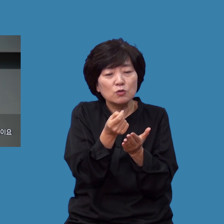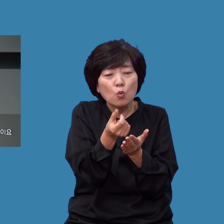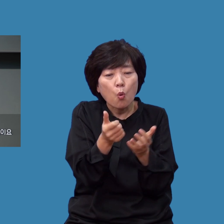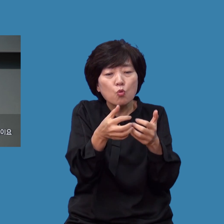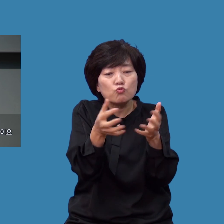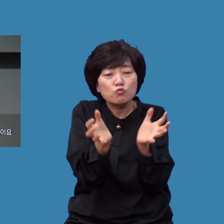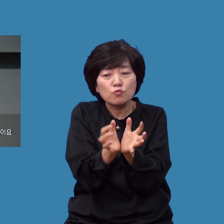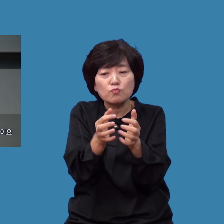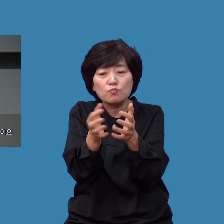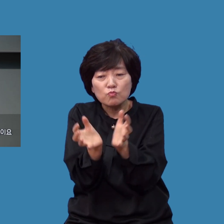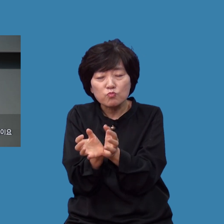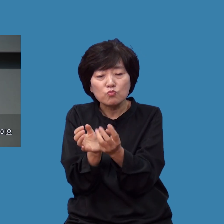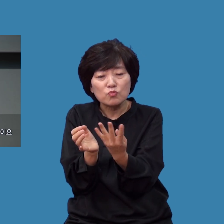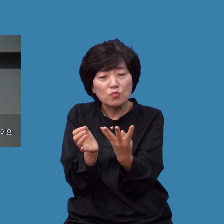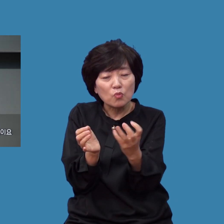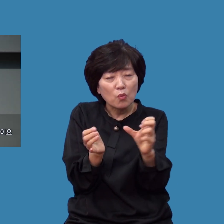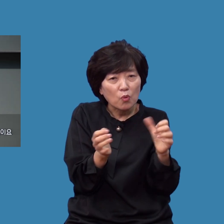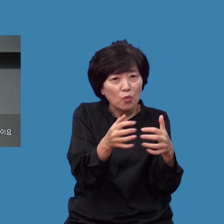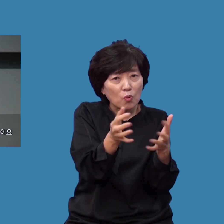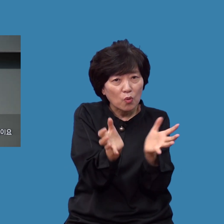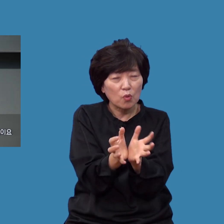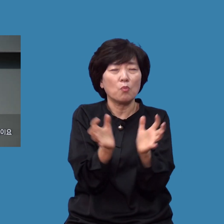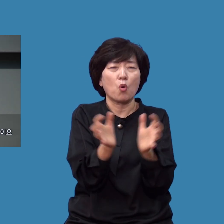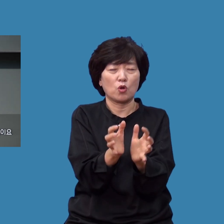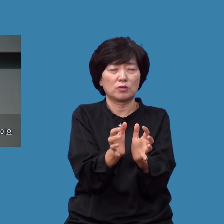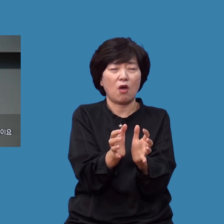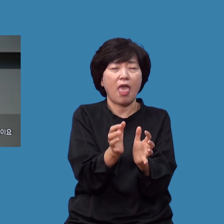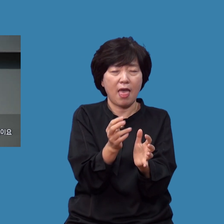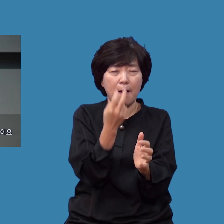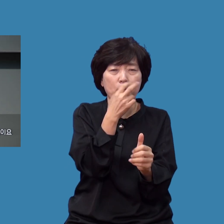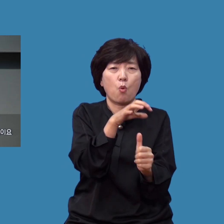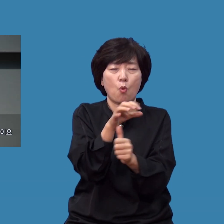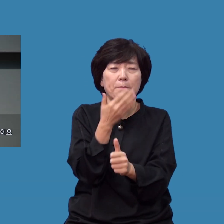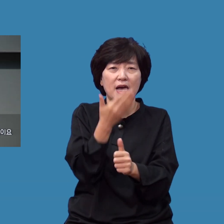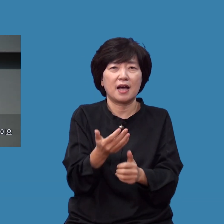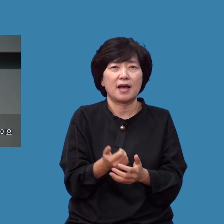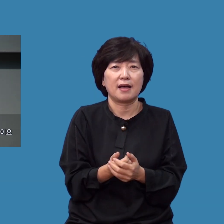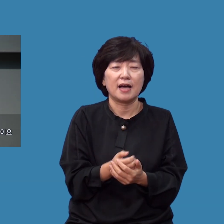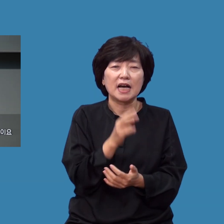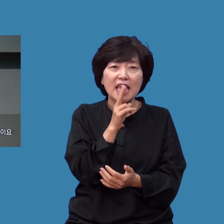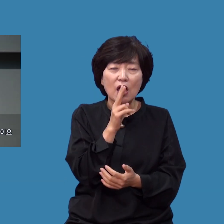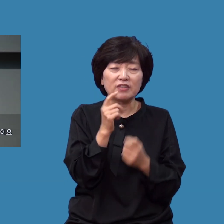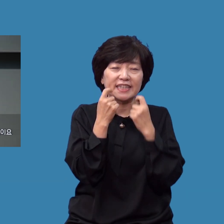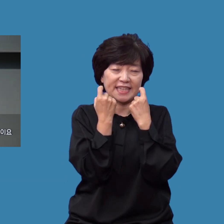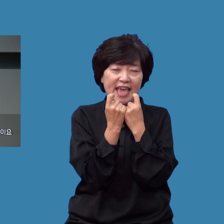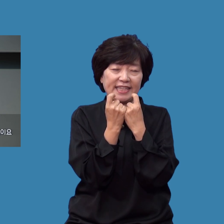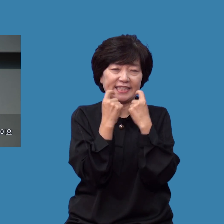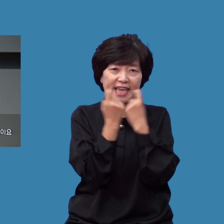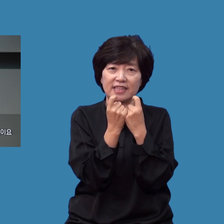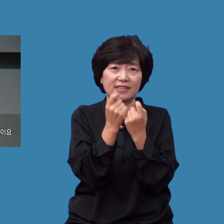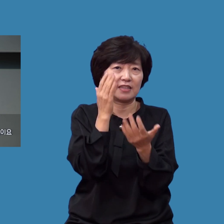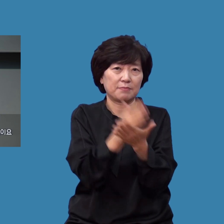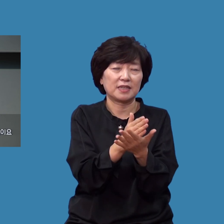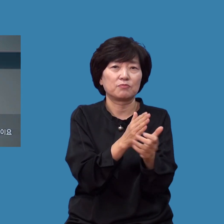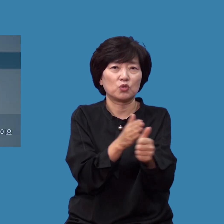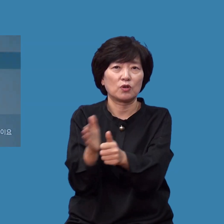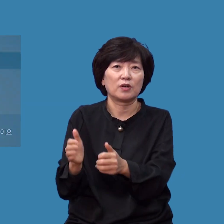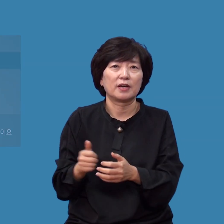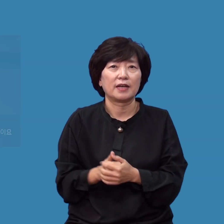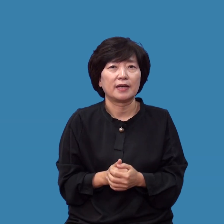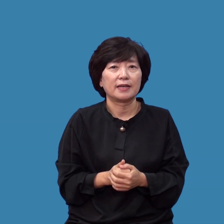함께 모여서 기도해야 된다는 거예요. 그렇게 해야 보호가 돼요. 예언은 개인적으로 사사로이 하지 마십시오.